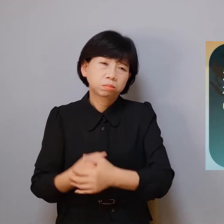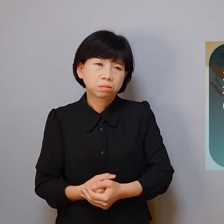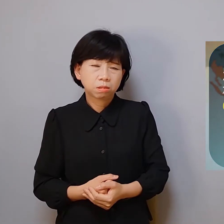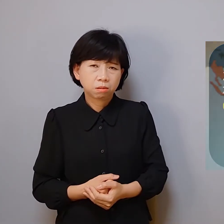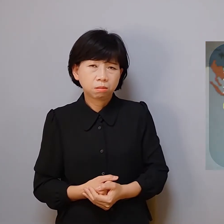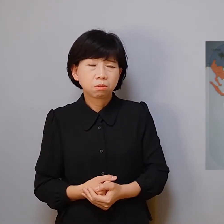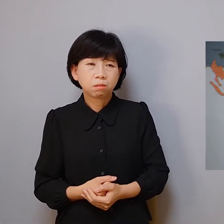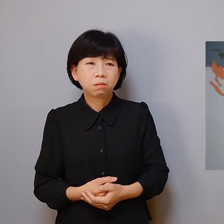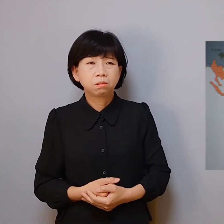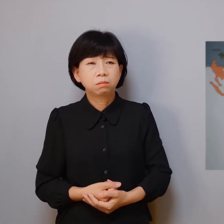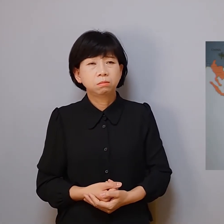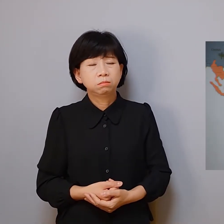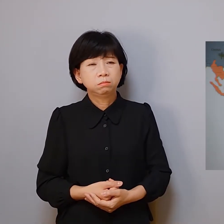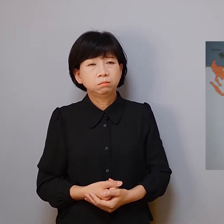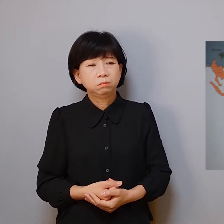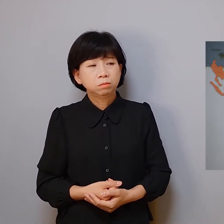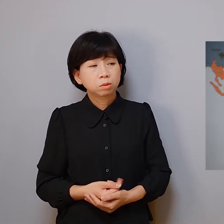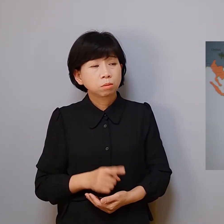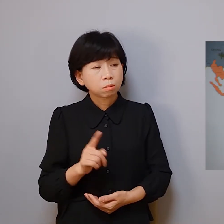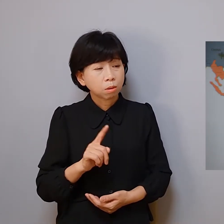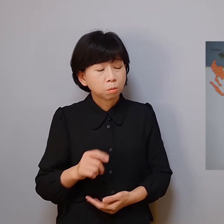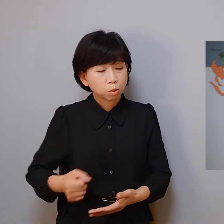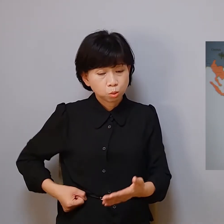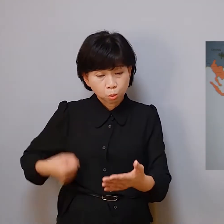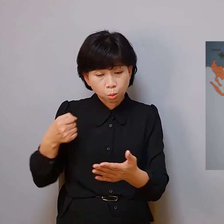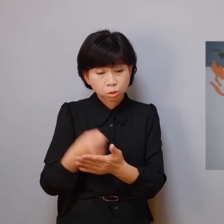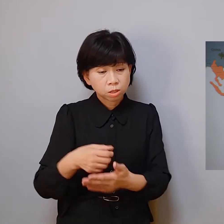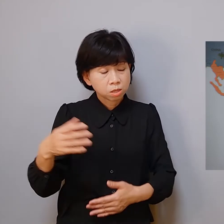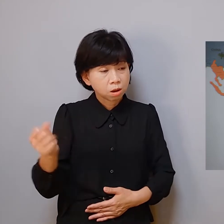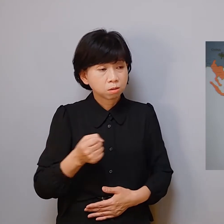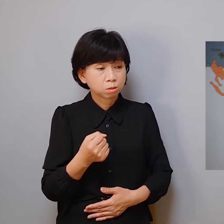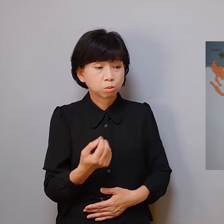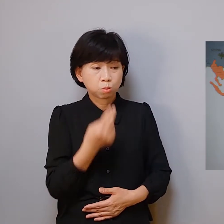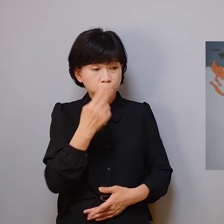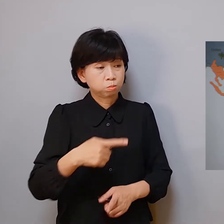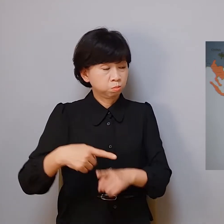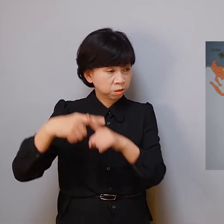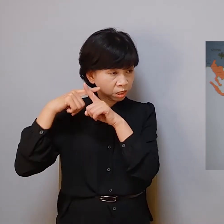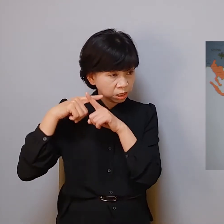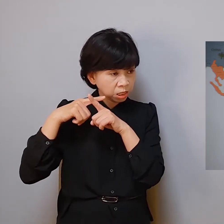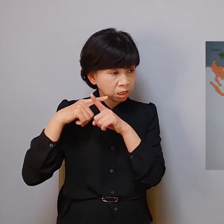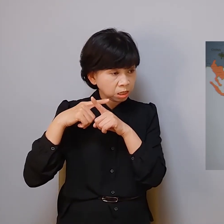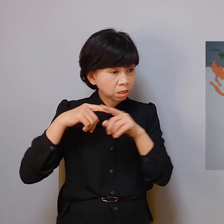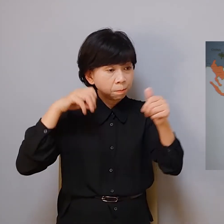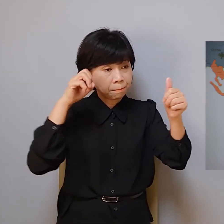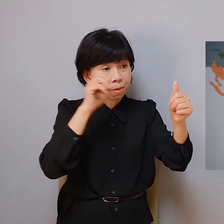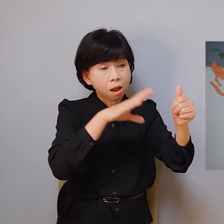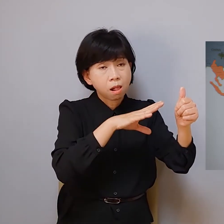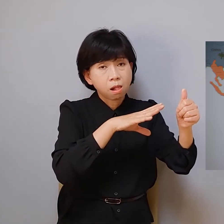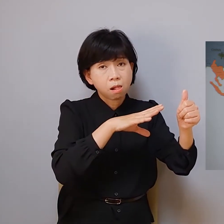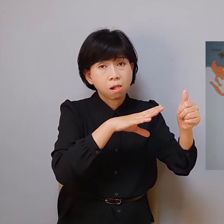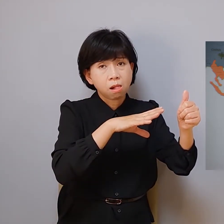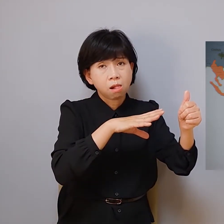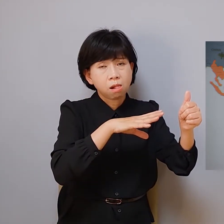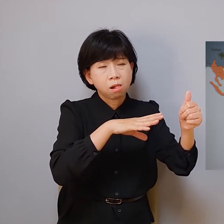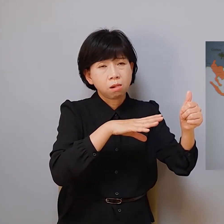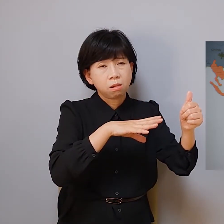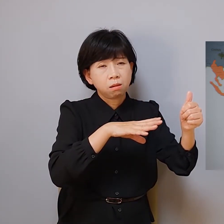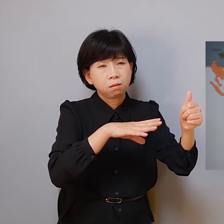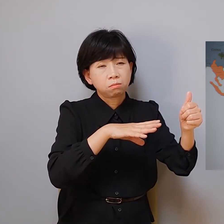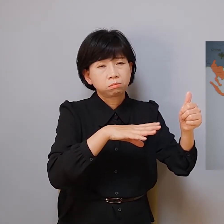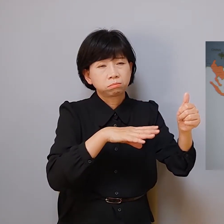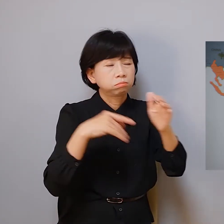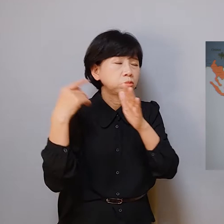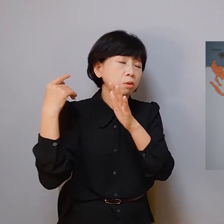혹여나 말한다고 해도 용기 내서 생명을 내놓고 말한다고 해도 그